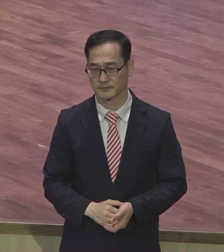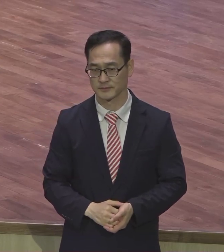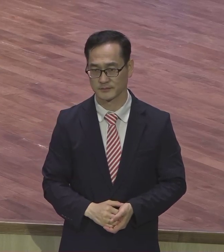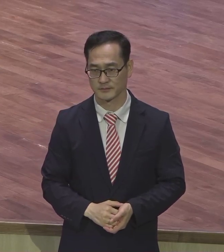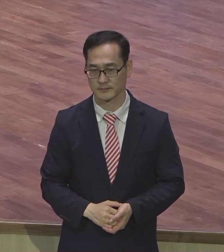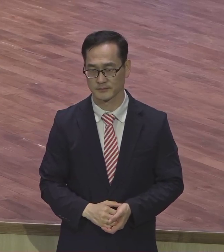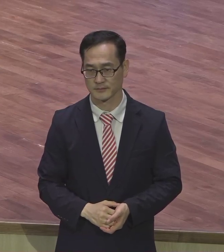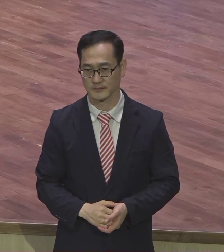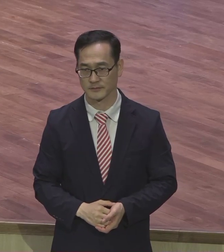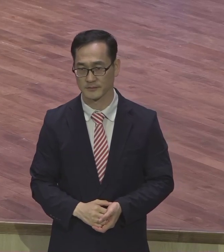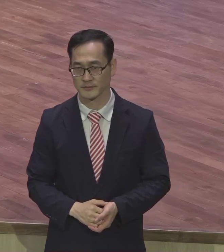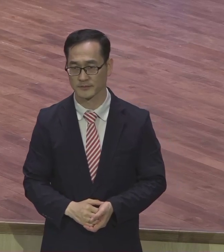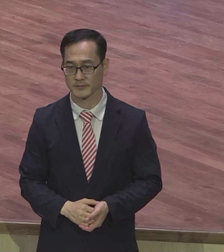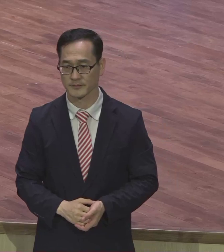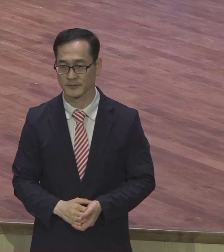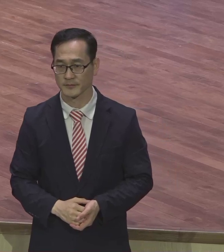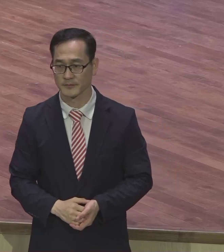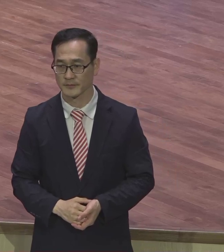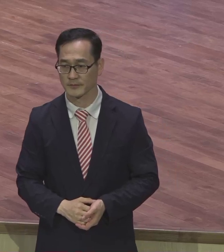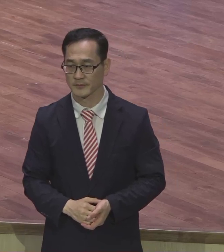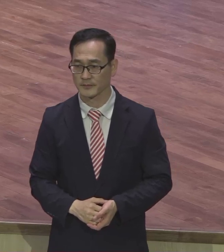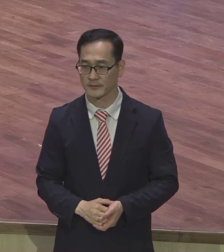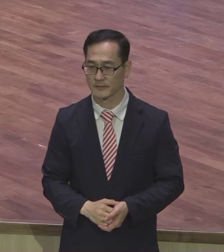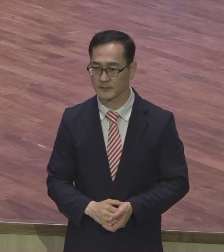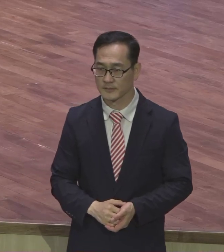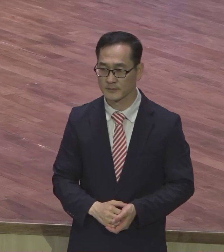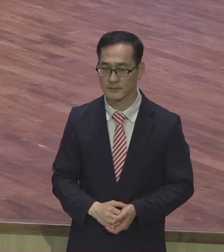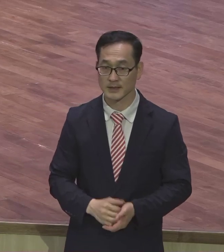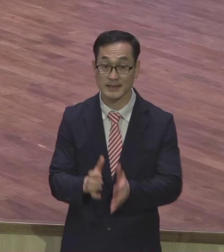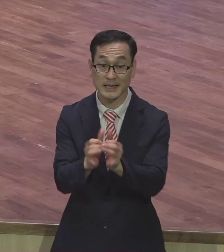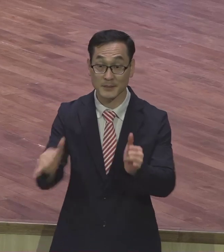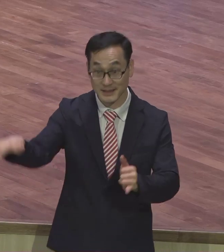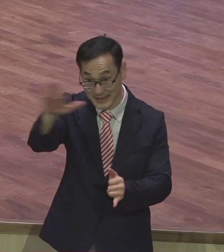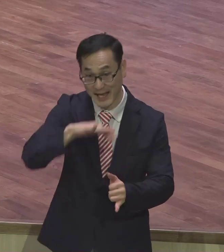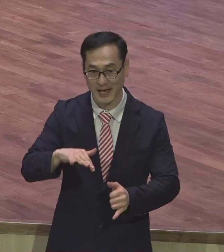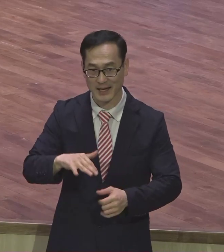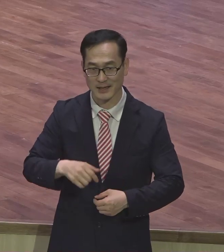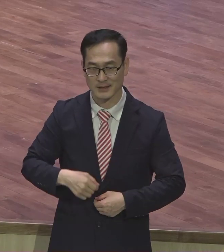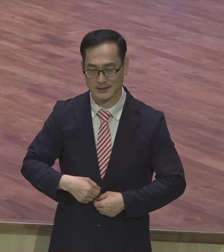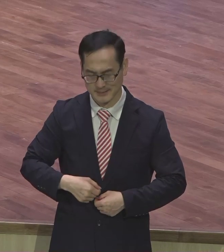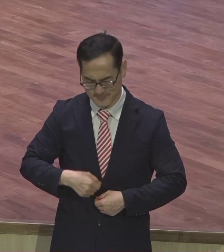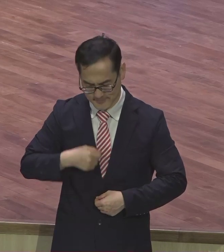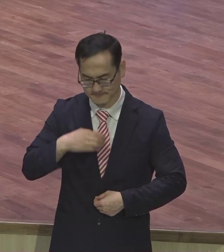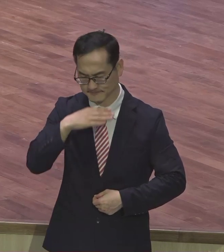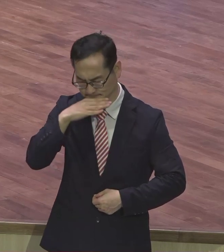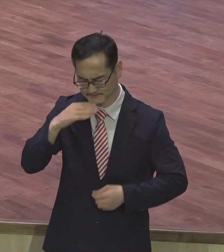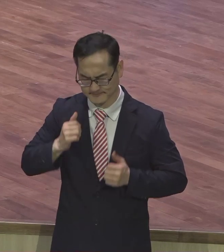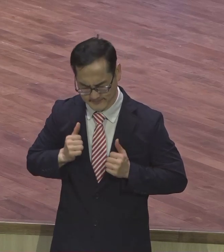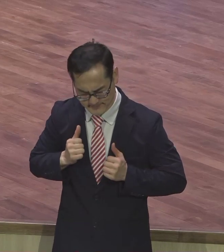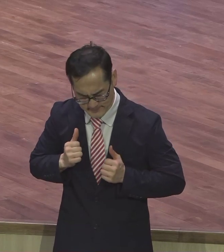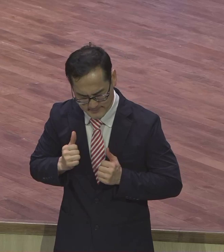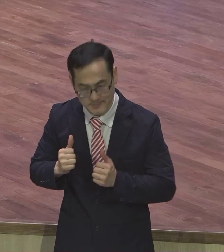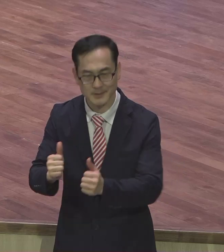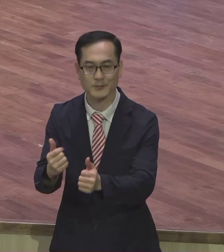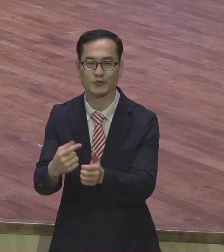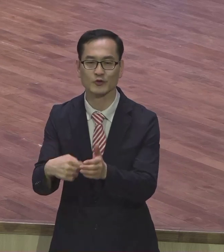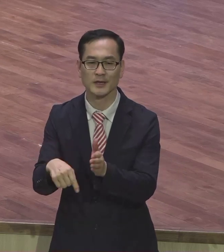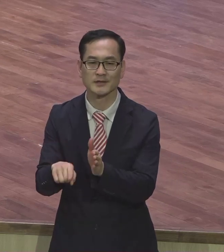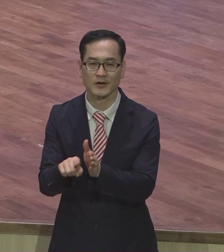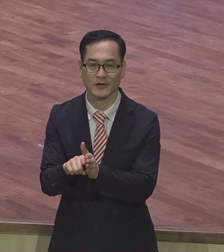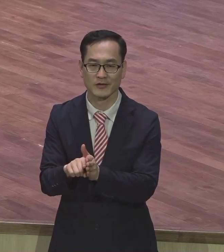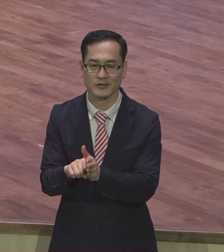착하게 살아서 내가 진실하게 살아나 그지 말하지 않고 내가 죄짓자고 살아서 절대로 구워받습니다